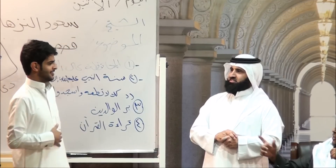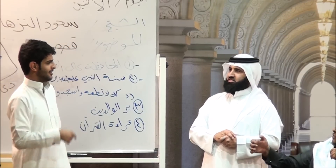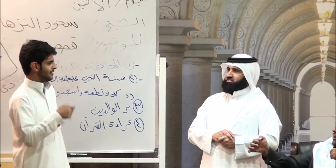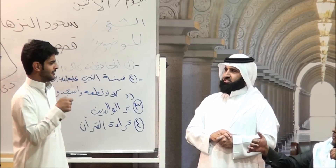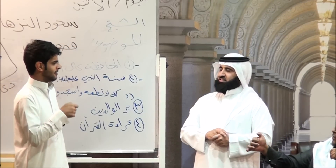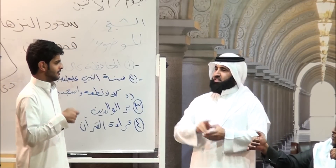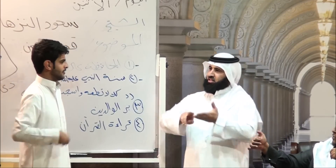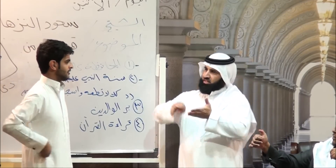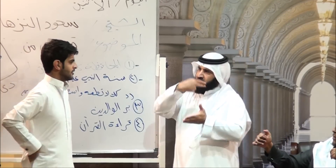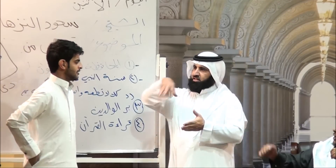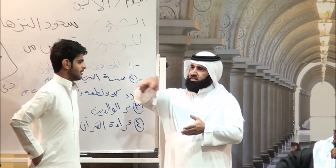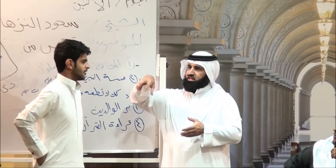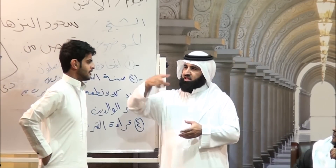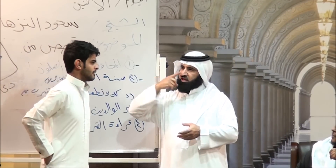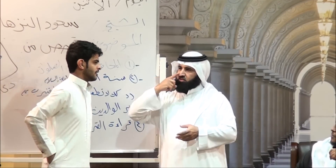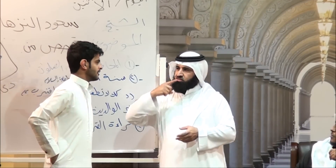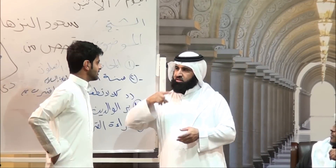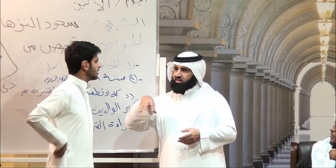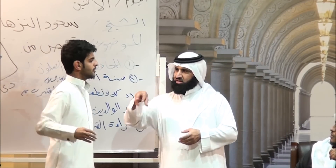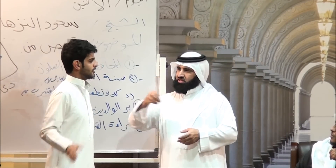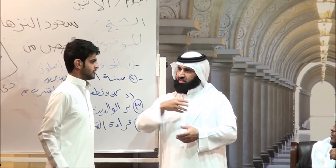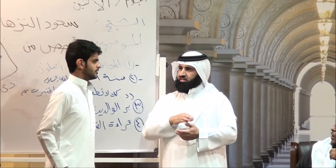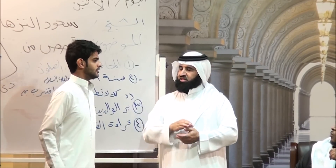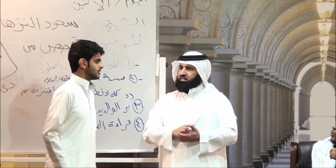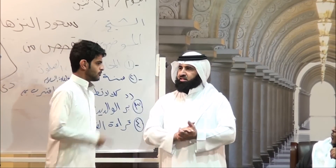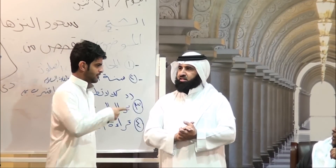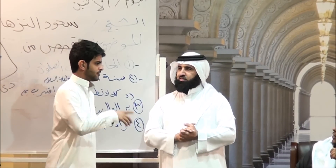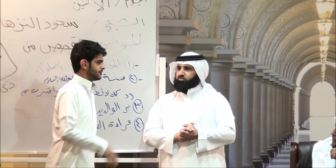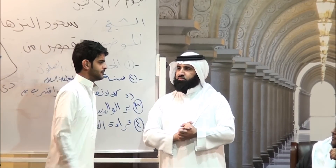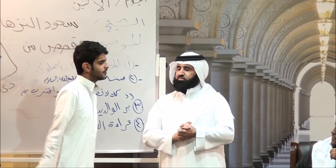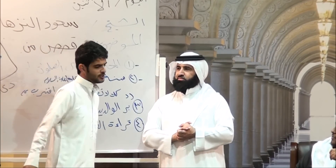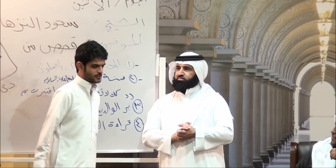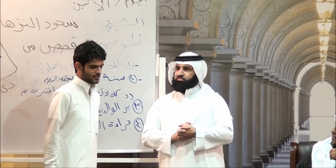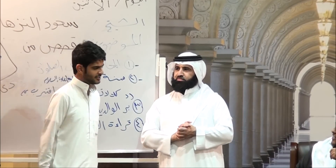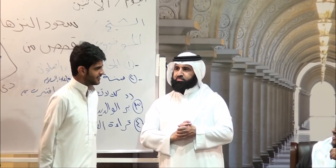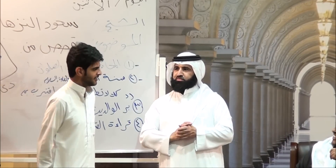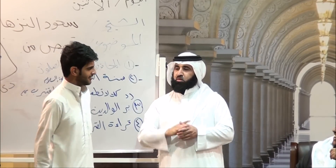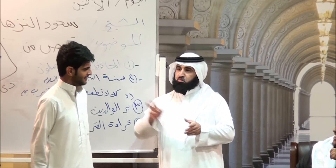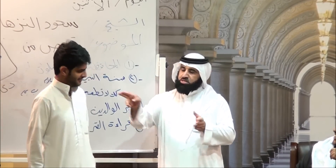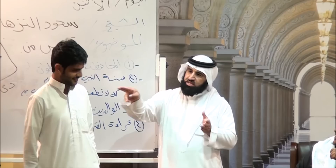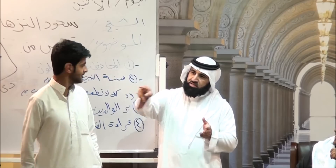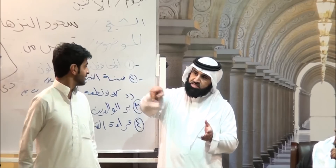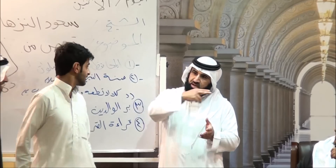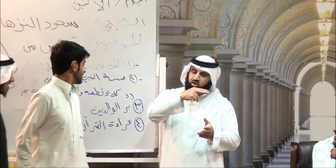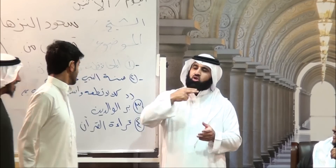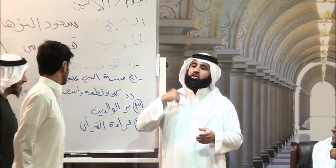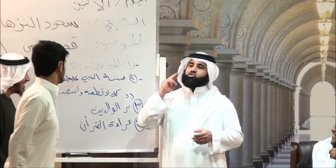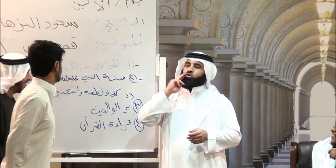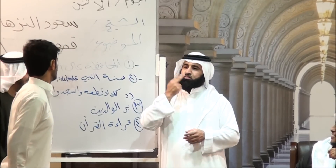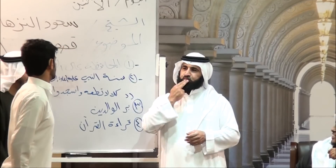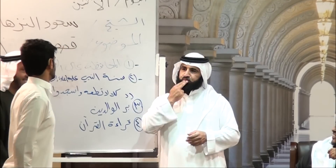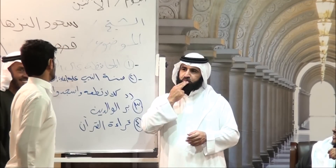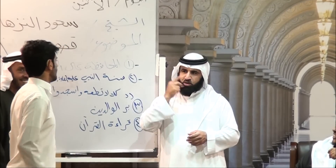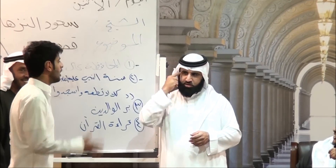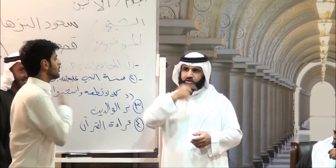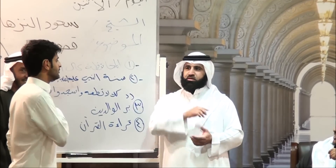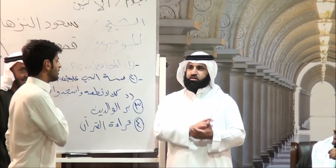خلاص عندك سناب يتواصل معي أو جوال. كيف؟ بس أنت ترسل لك ولا